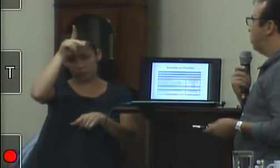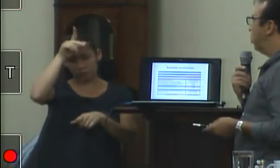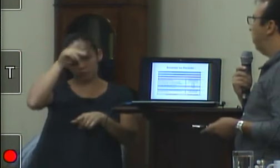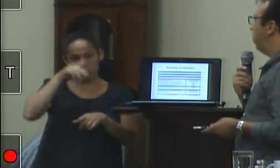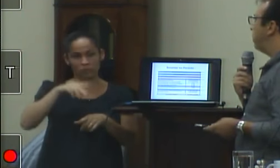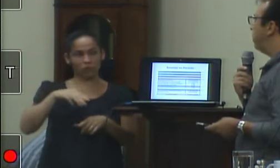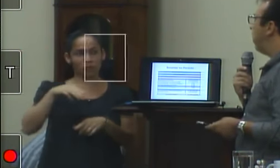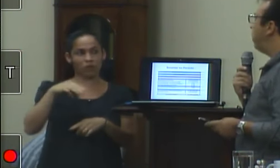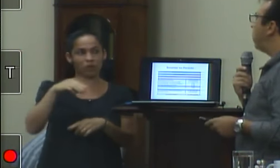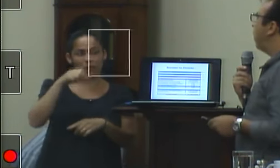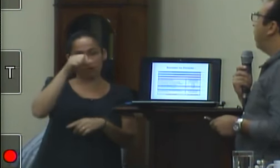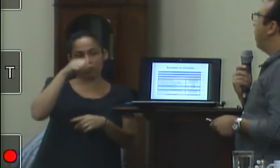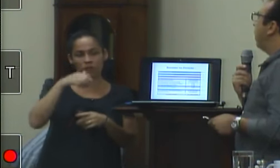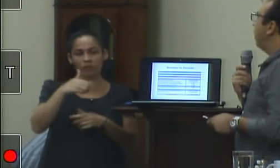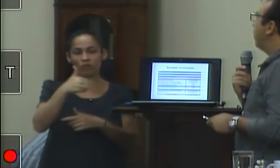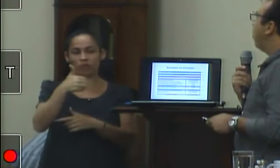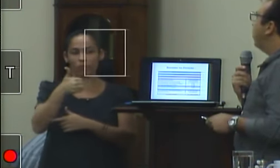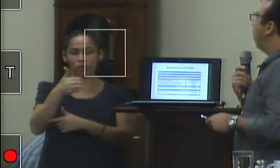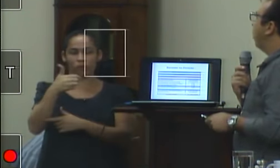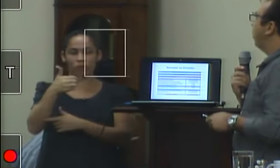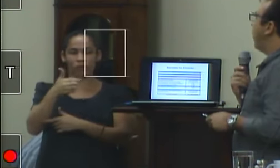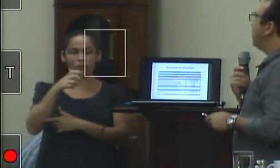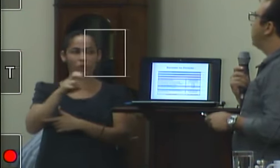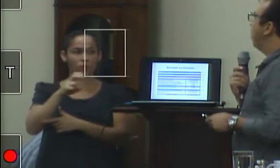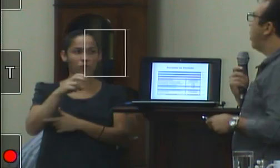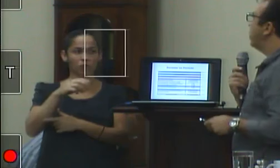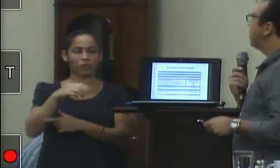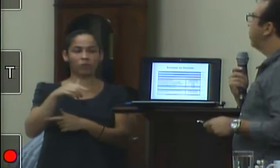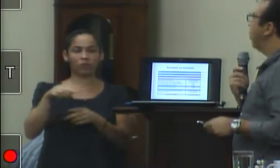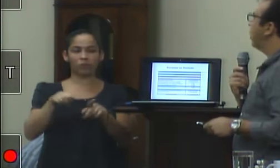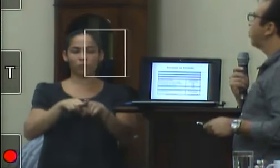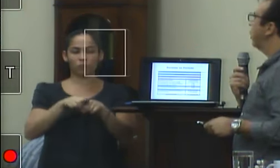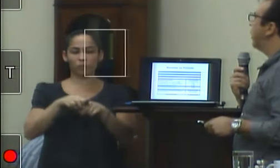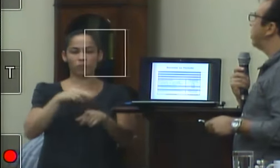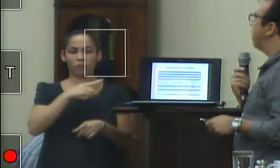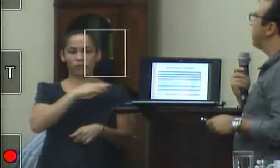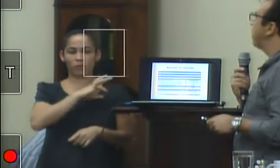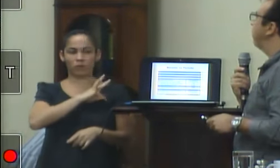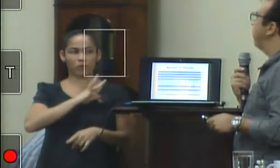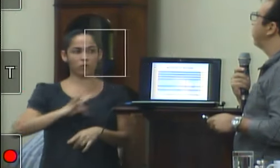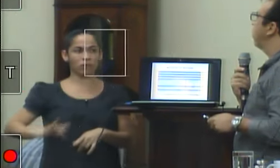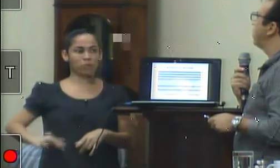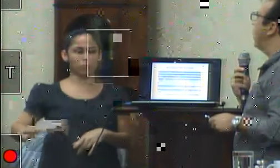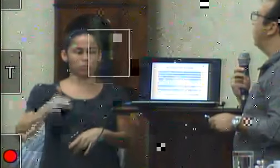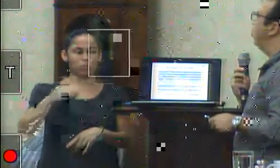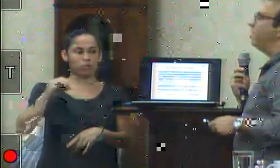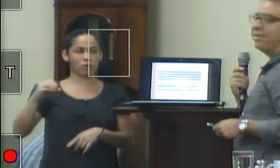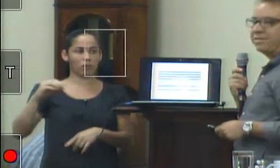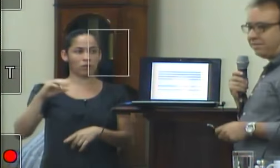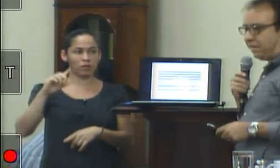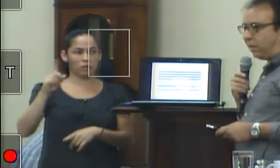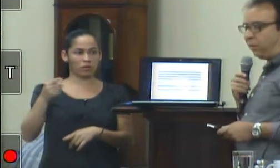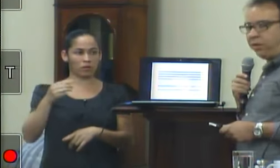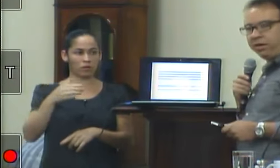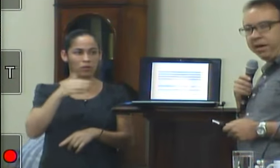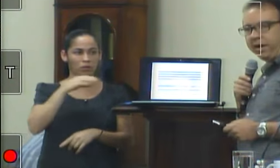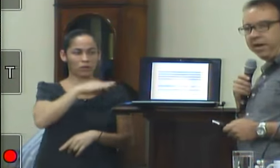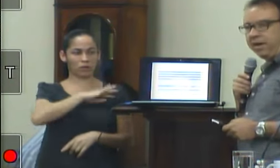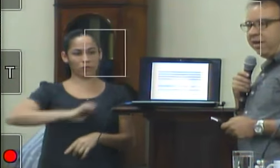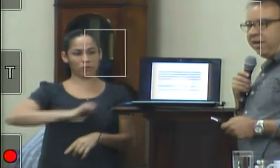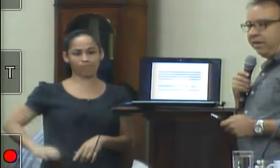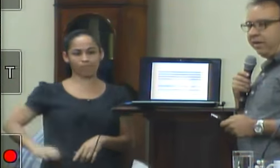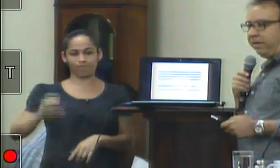de 5 milhões e meio, da União, 10 milhões, e olha só, gente, mais uma vez, ó, o Estado, zero,